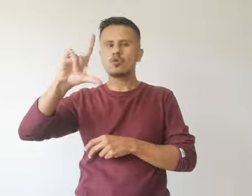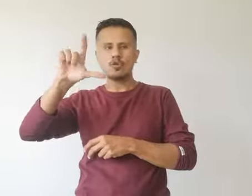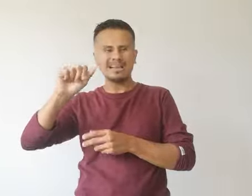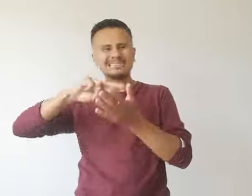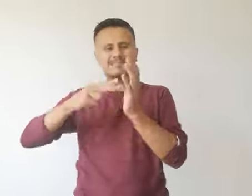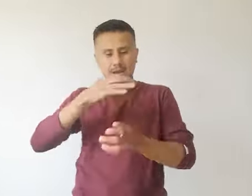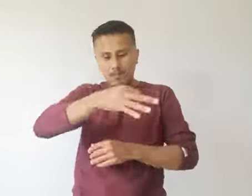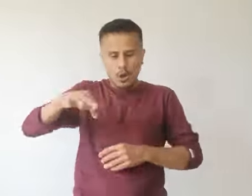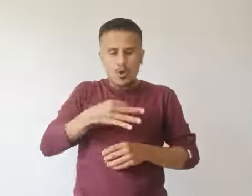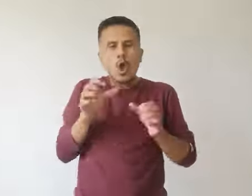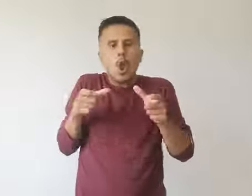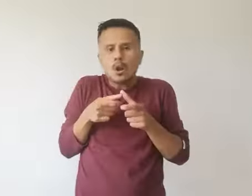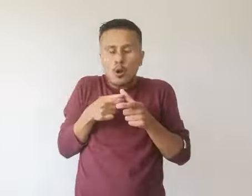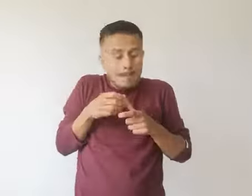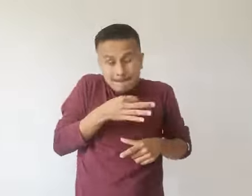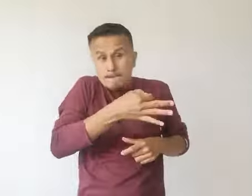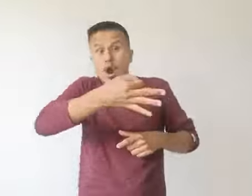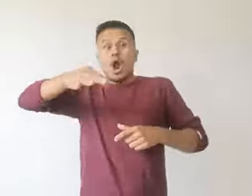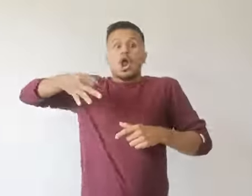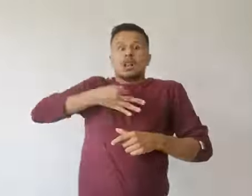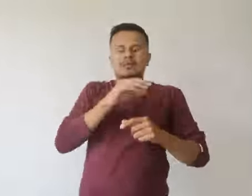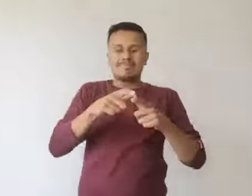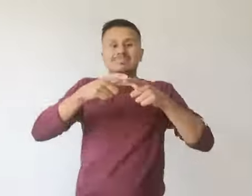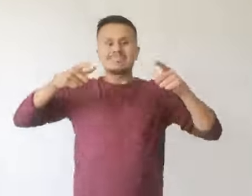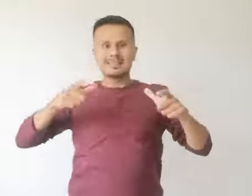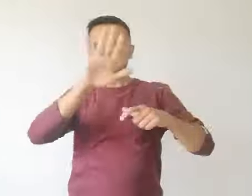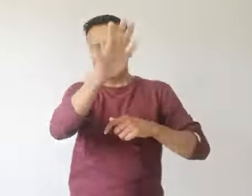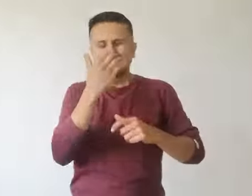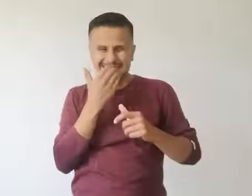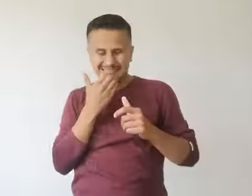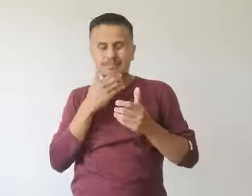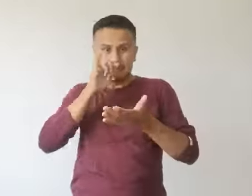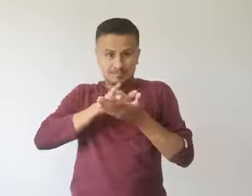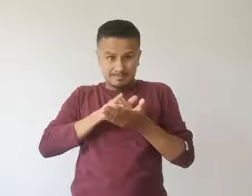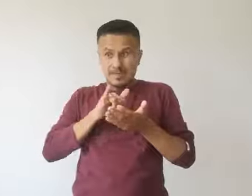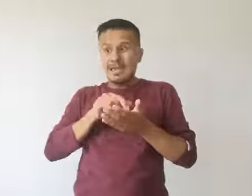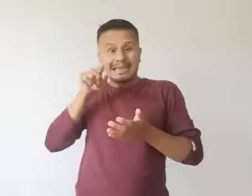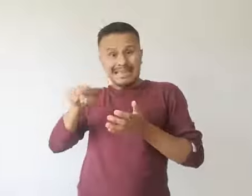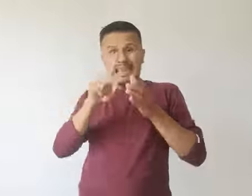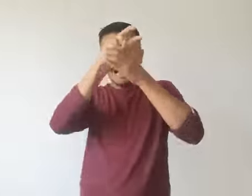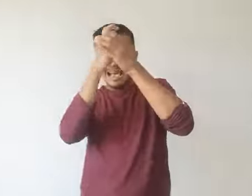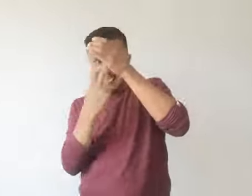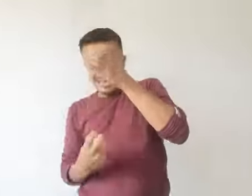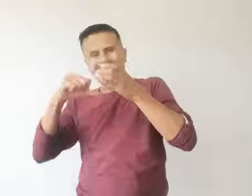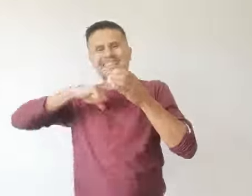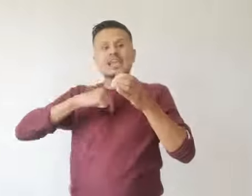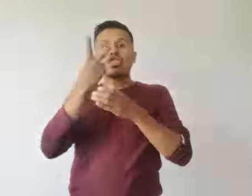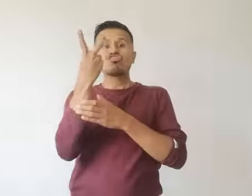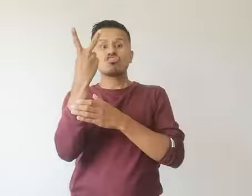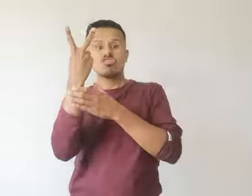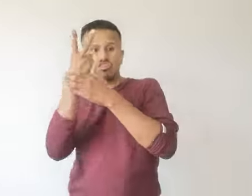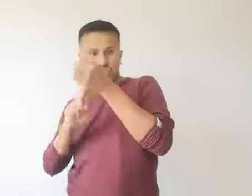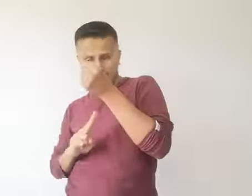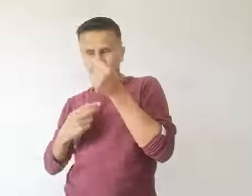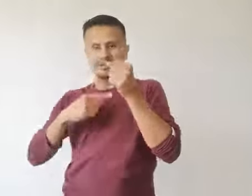simples. Por ejemplo, un polímero como el ADN está formado por una doble cadena de largas uniones de moléculas masibles, los